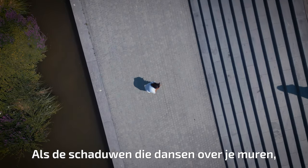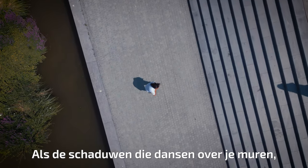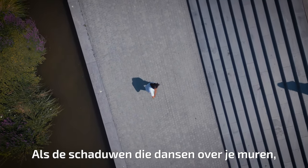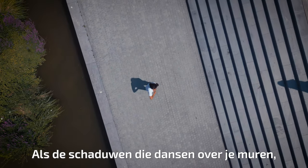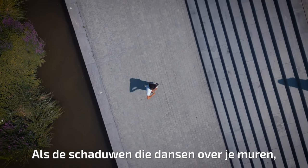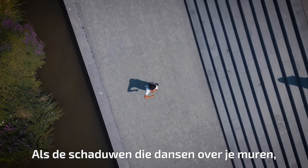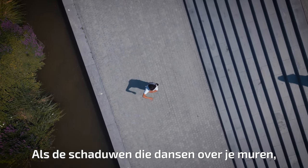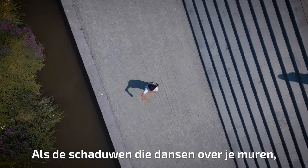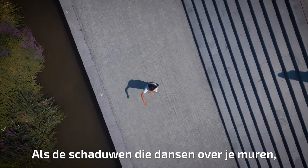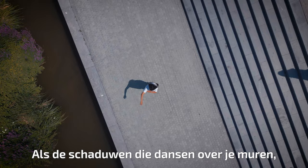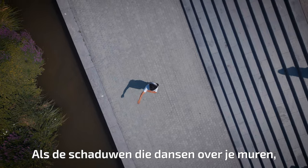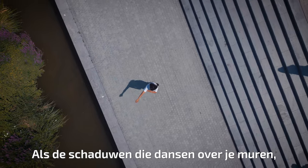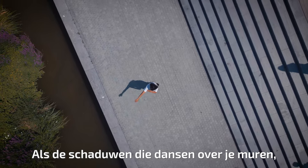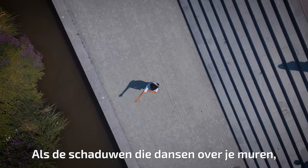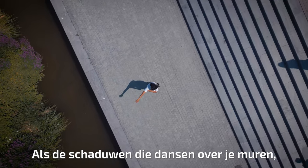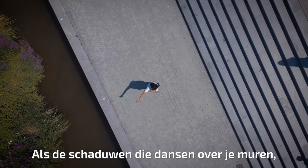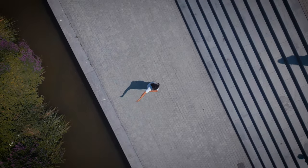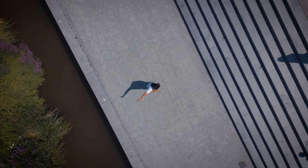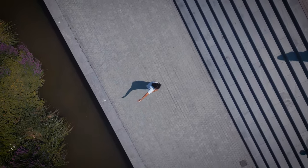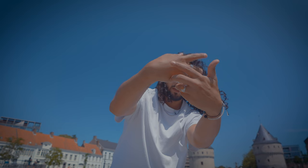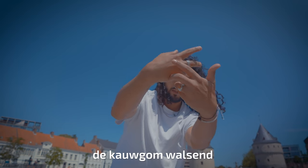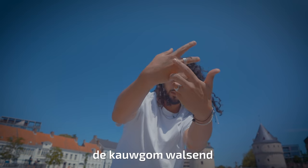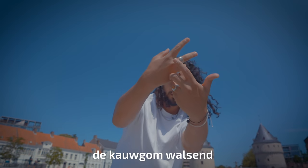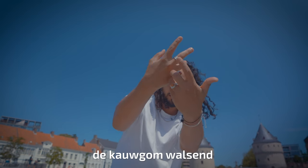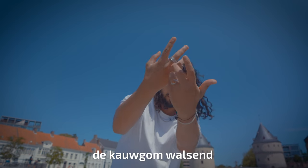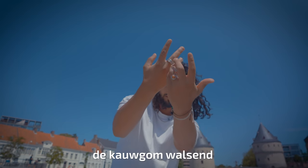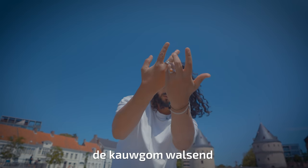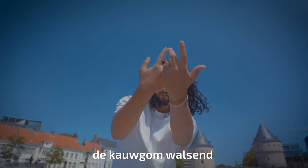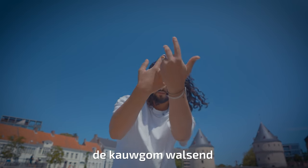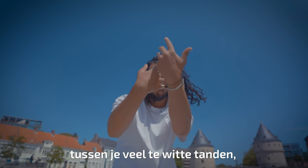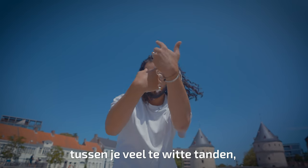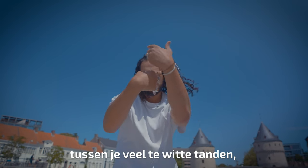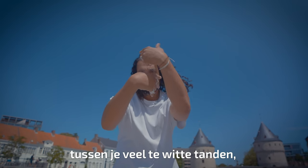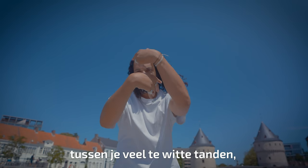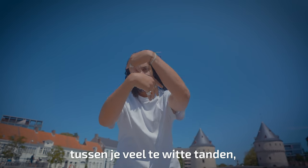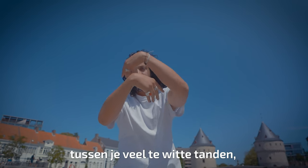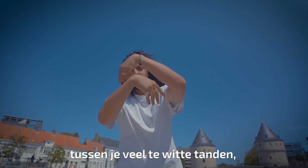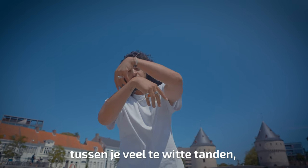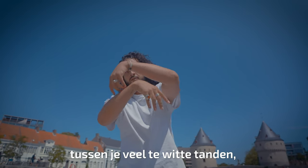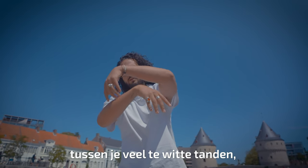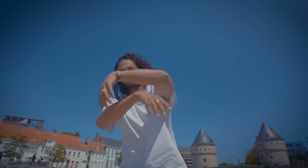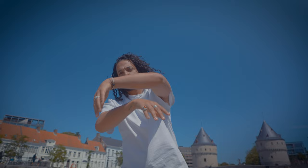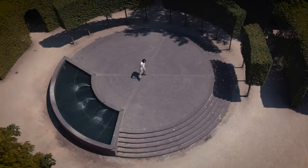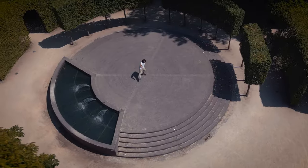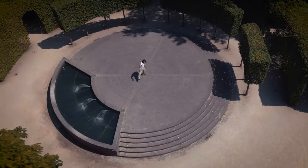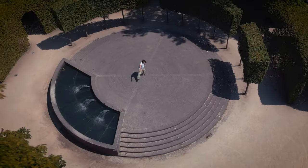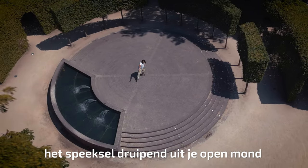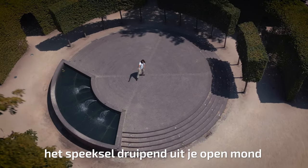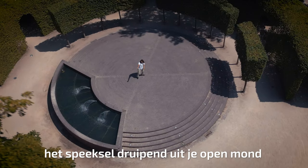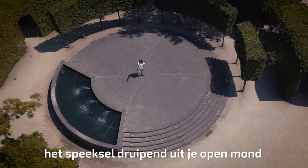Als de schaduwen die dansen over je muren, de kauwgom walsend tussen je veel te witte tanden, het speeksel